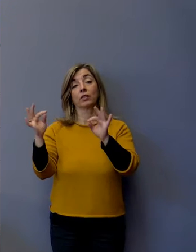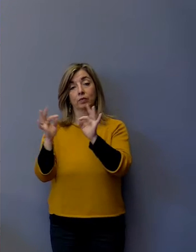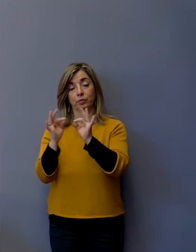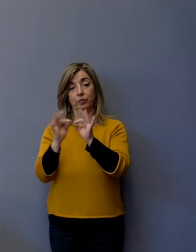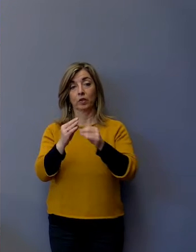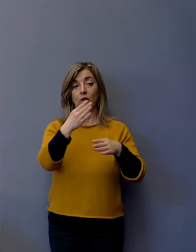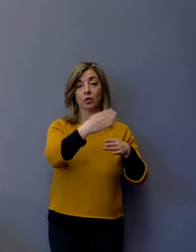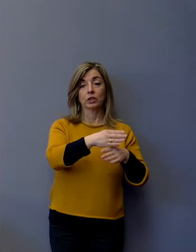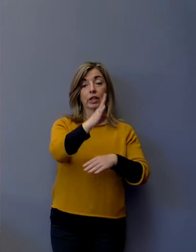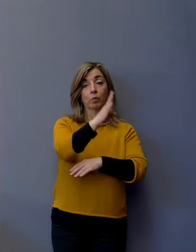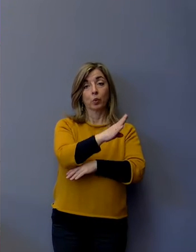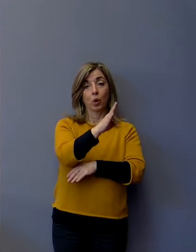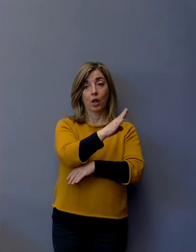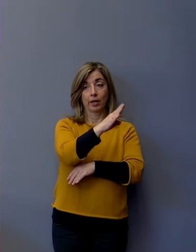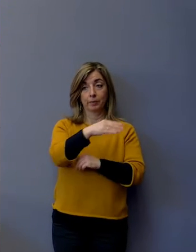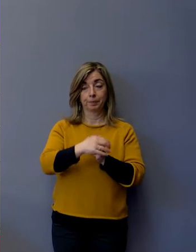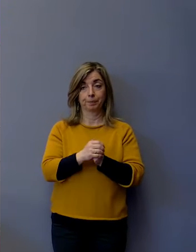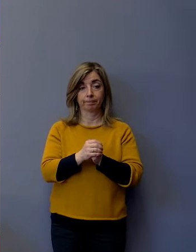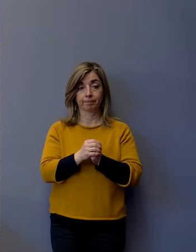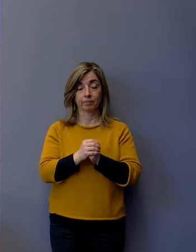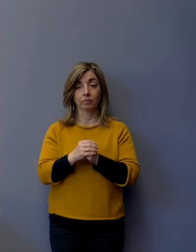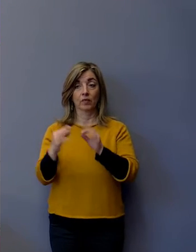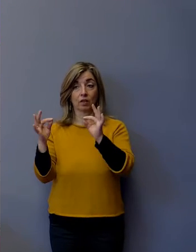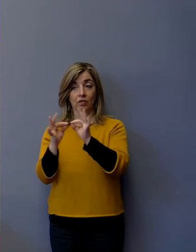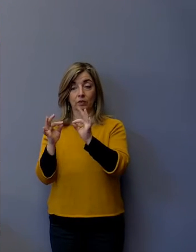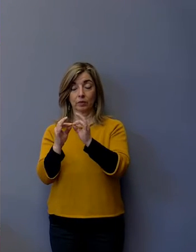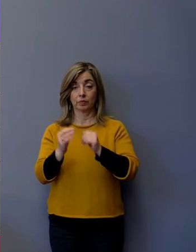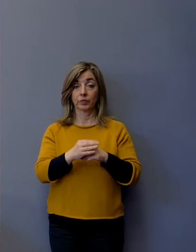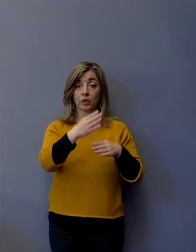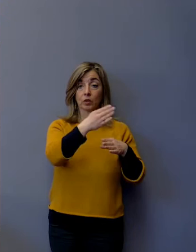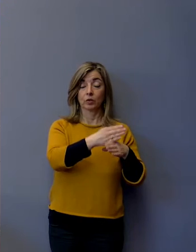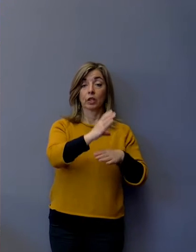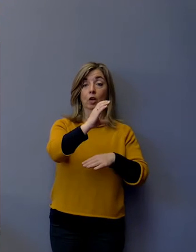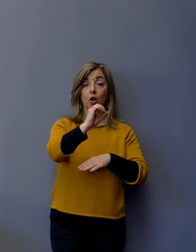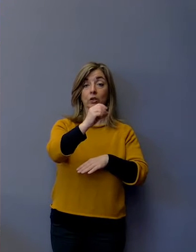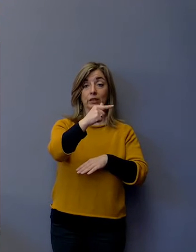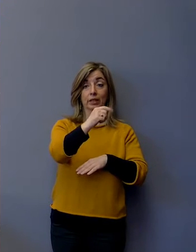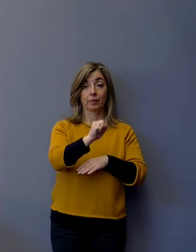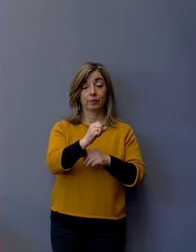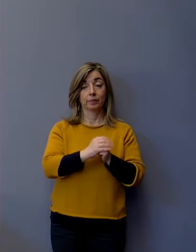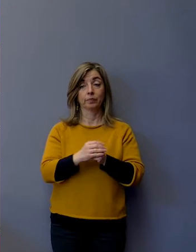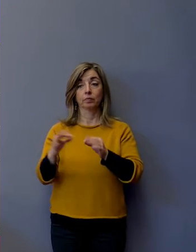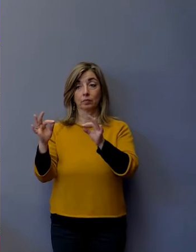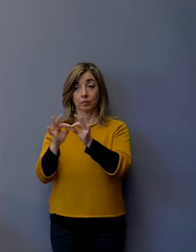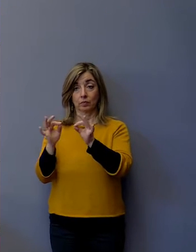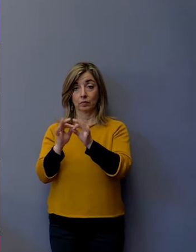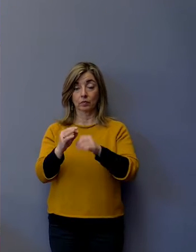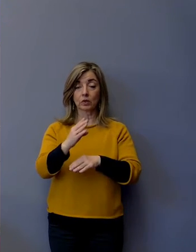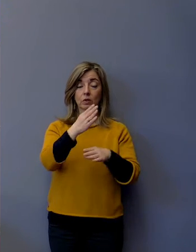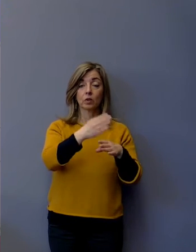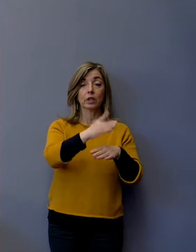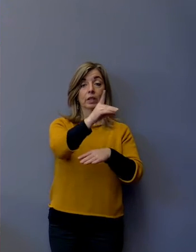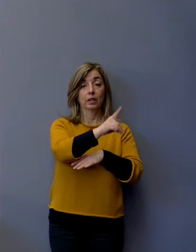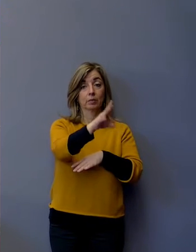consigliera bruccoleri alle regole consigliere costa favorevole consigliere de